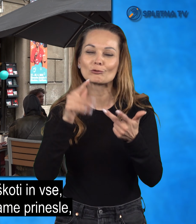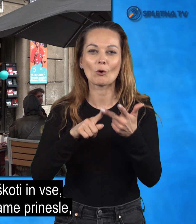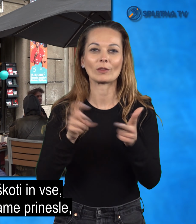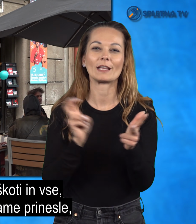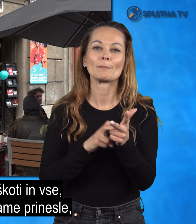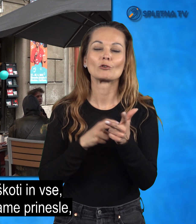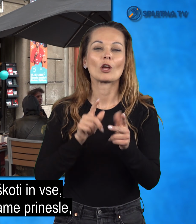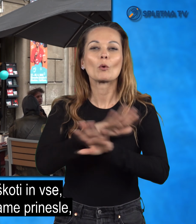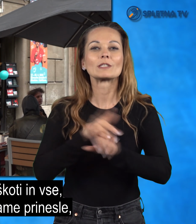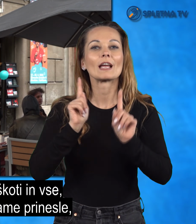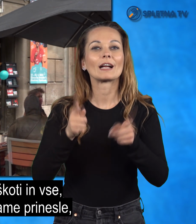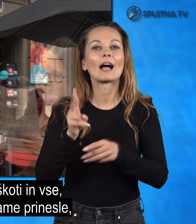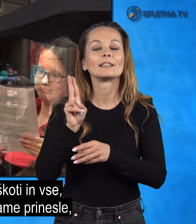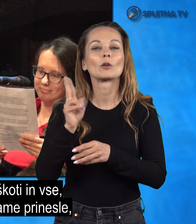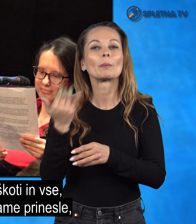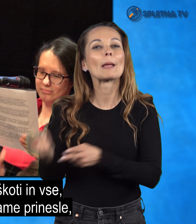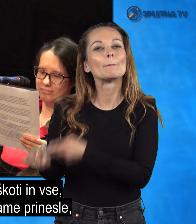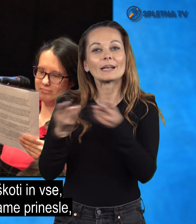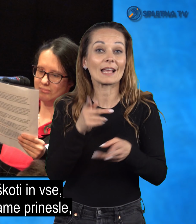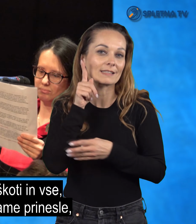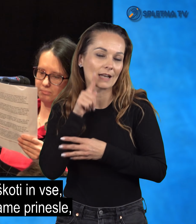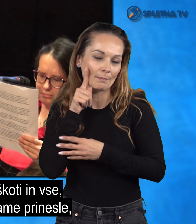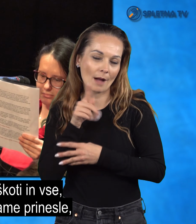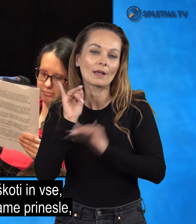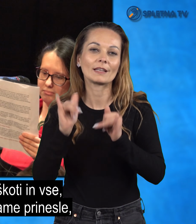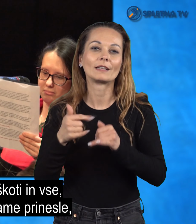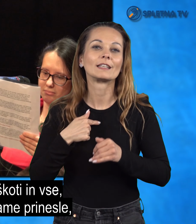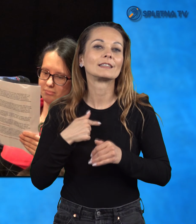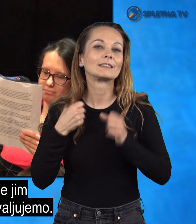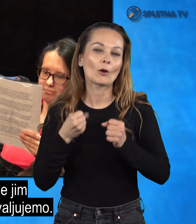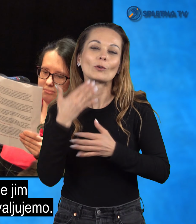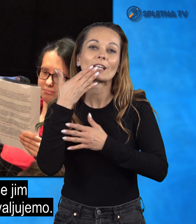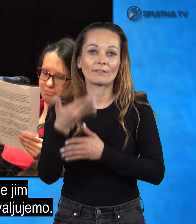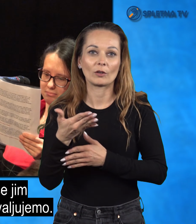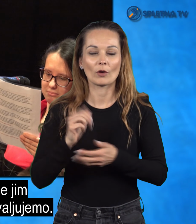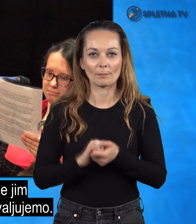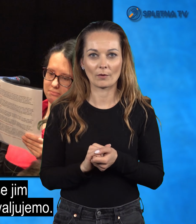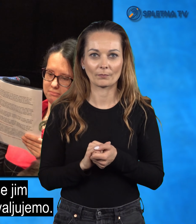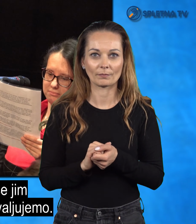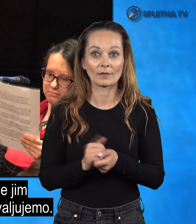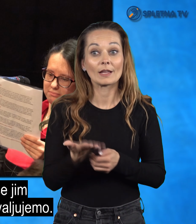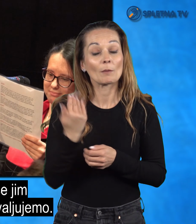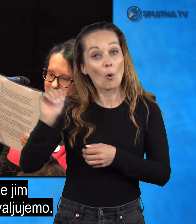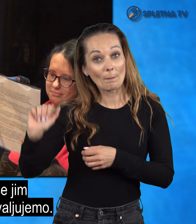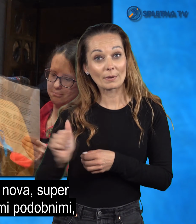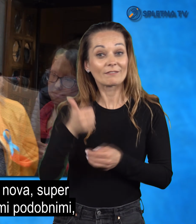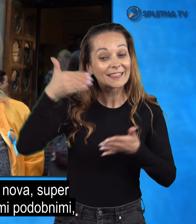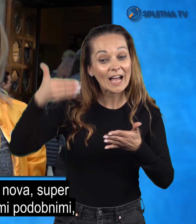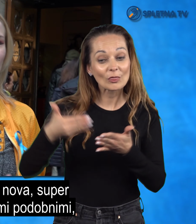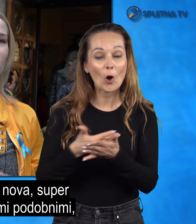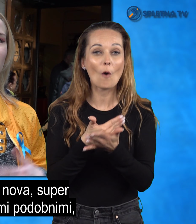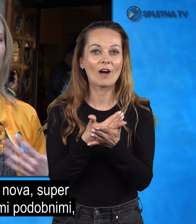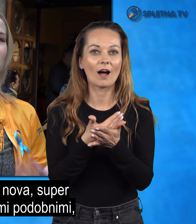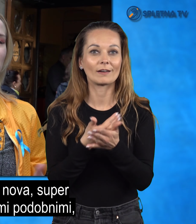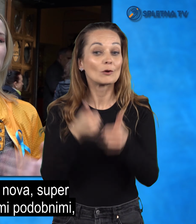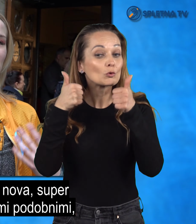Samo pica, piškoti in pa vse, kar so razne mame peneste, zakaj se jim seveda zahvaljujemo. Prvotna,